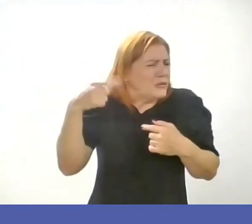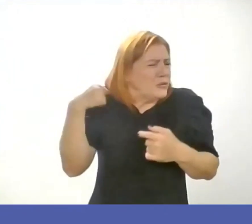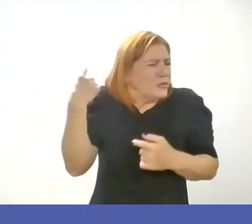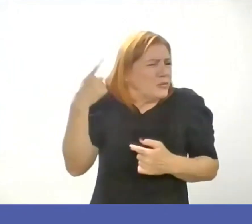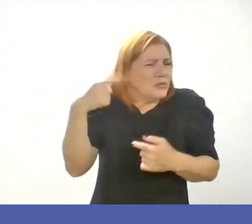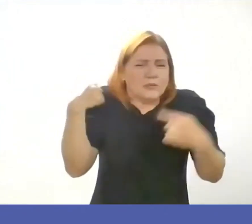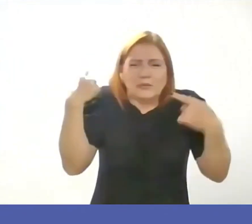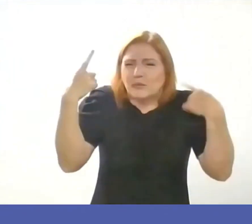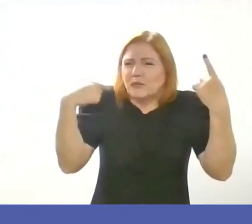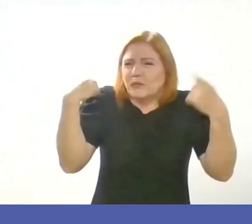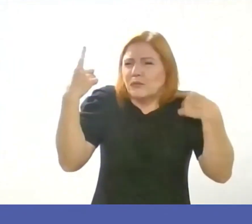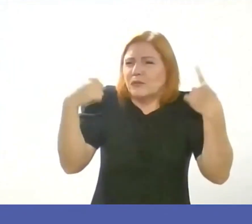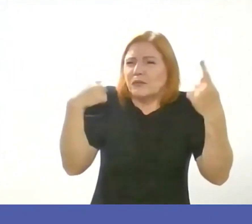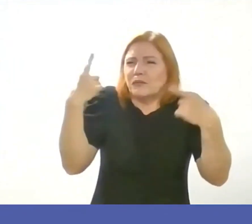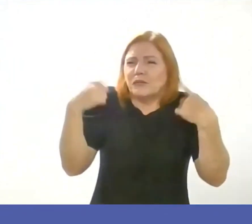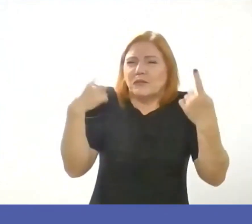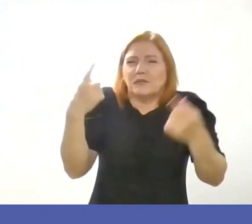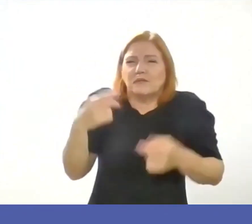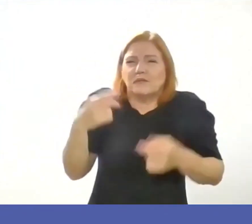Nenhum homem poderia fazer isso.